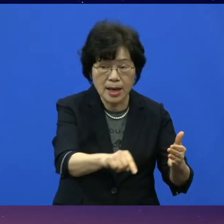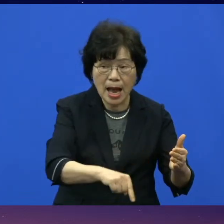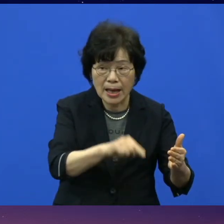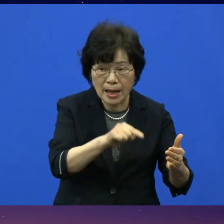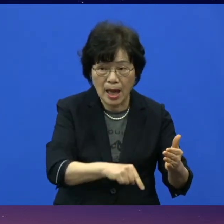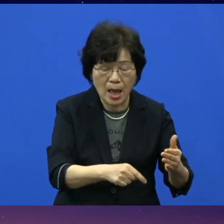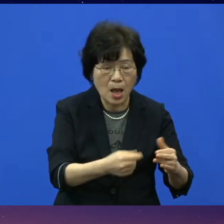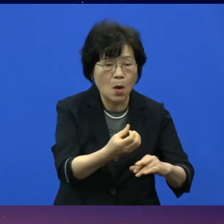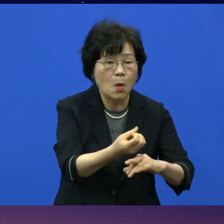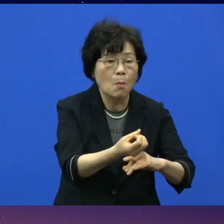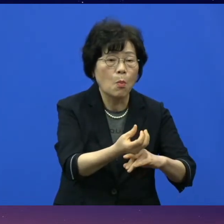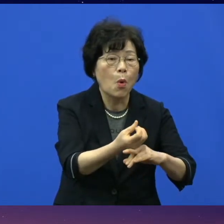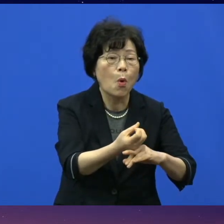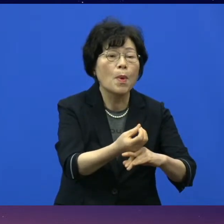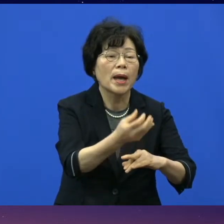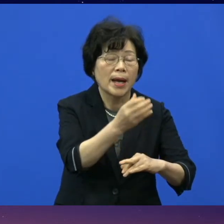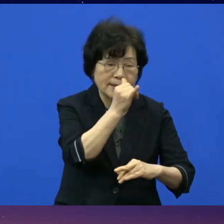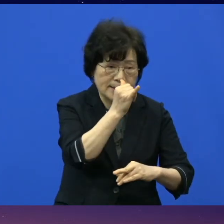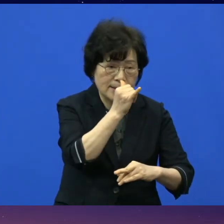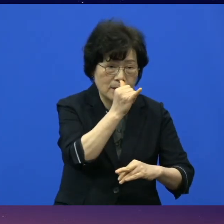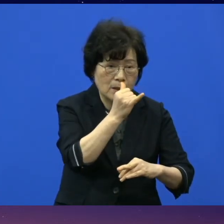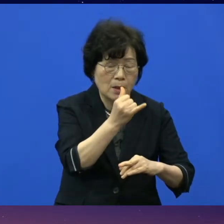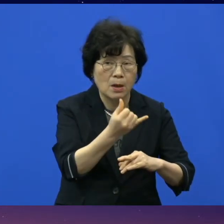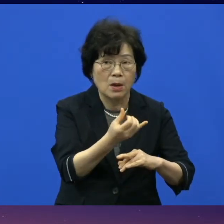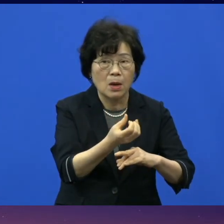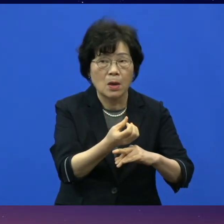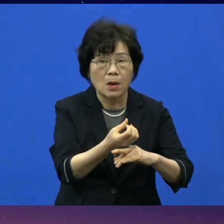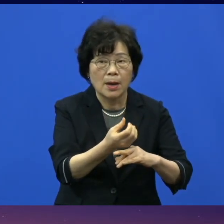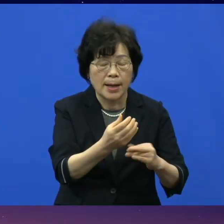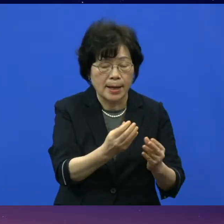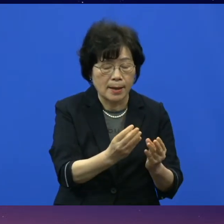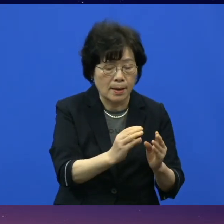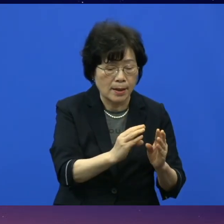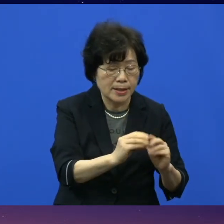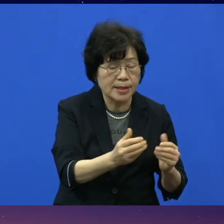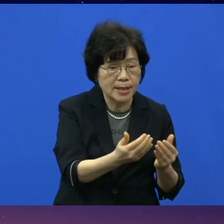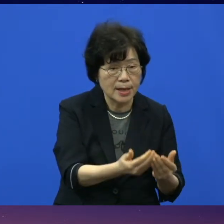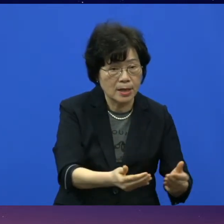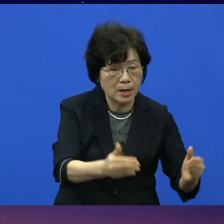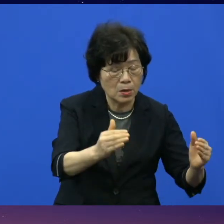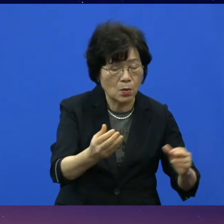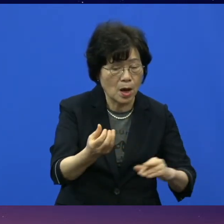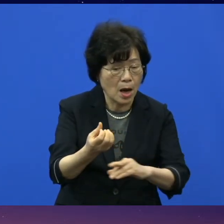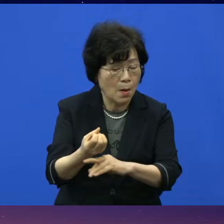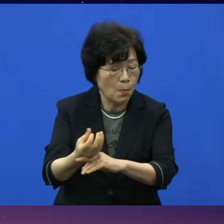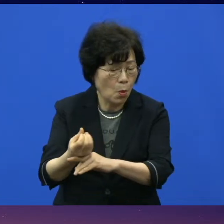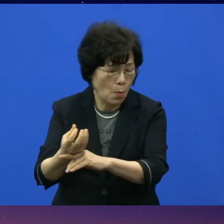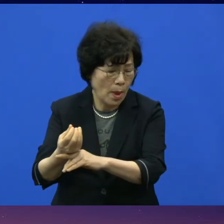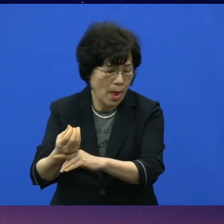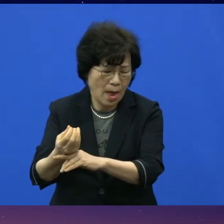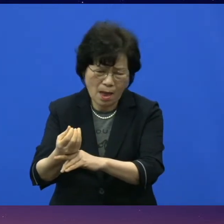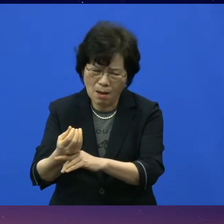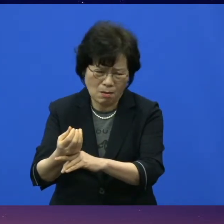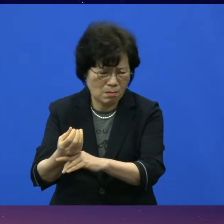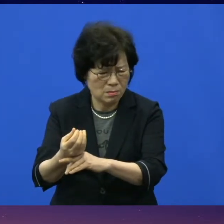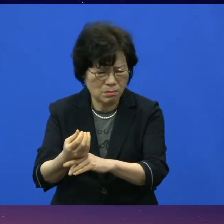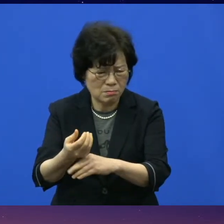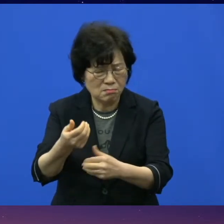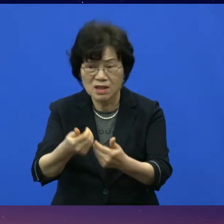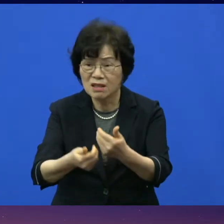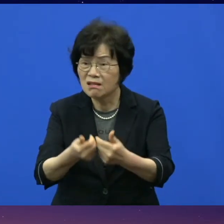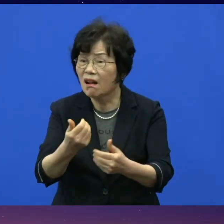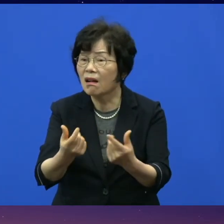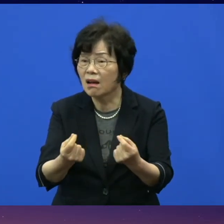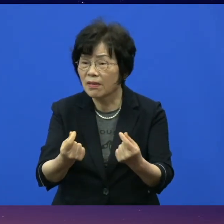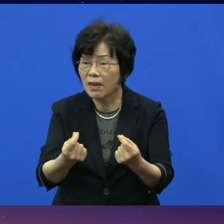담고 있다는 거예요. 그러니까 여러분, 여기 질그릇과 보배는 안 어울려요. 그죠?